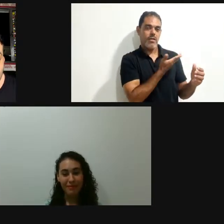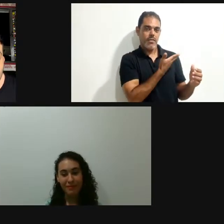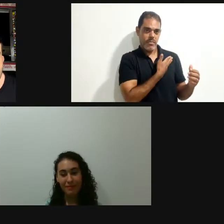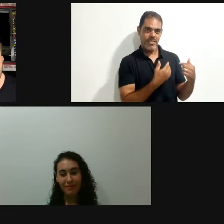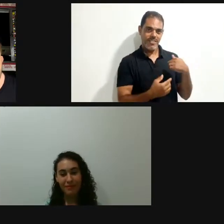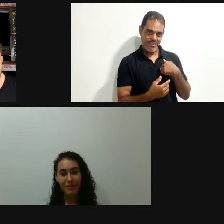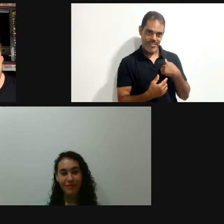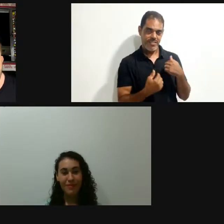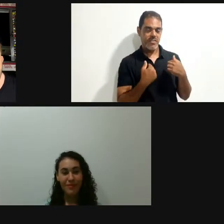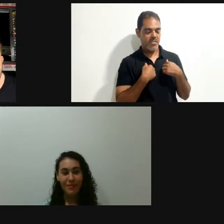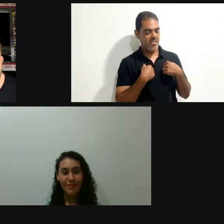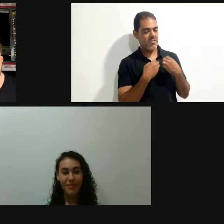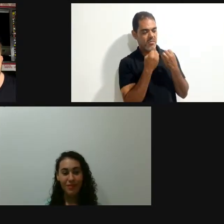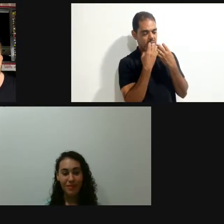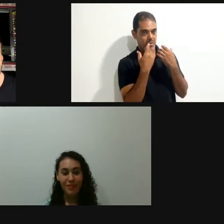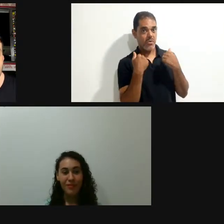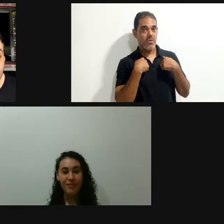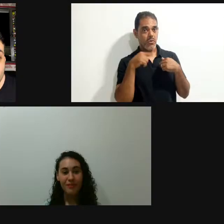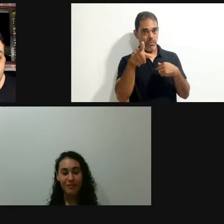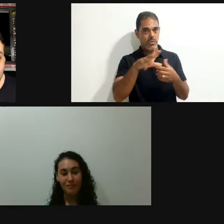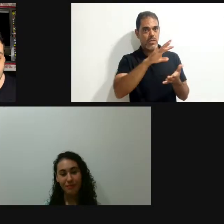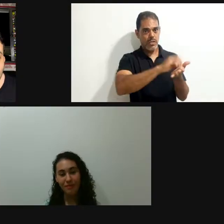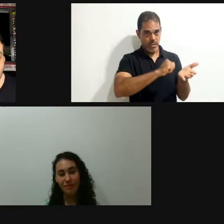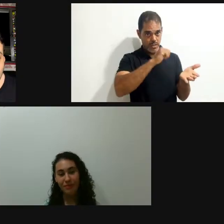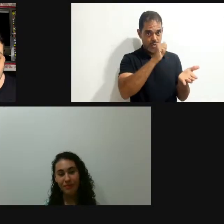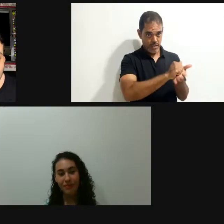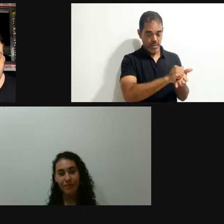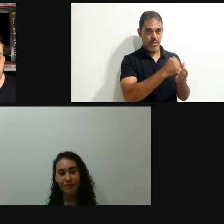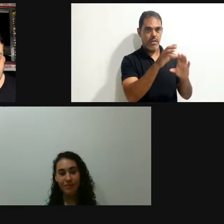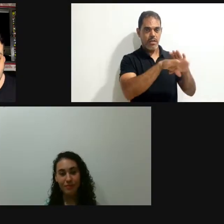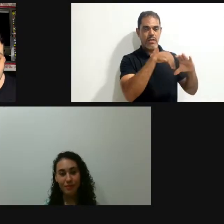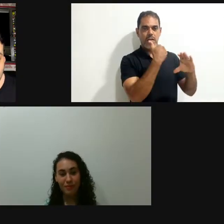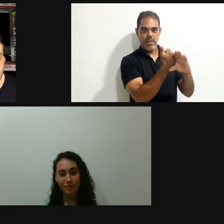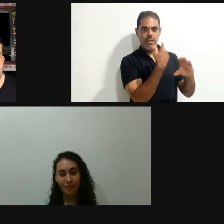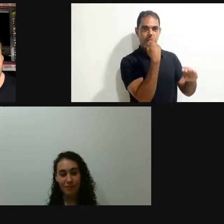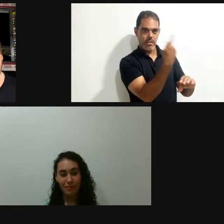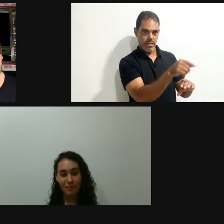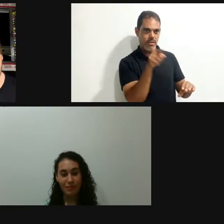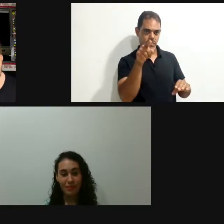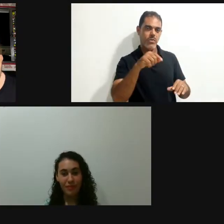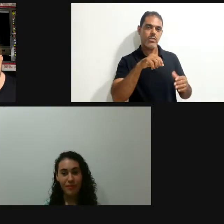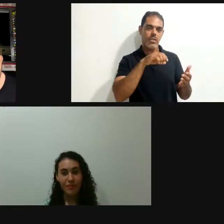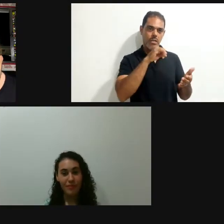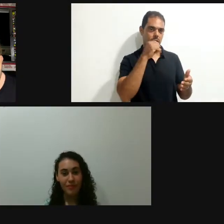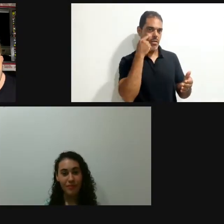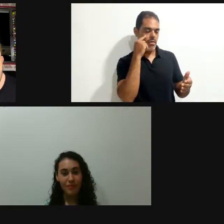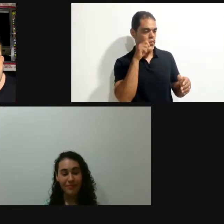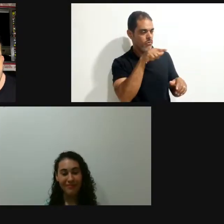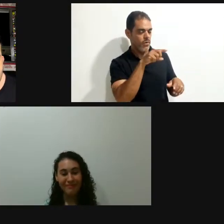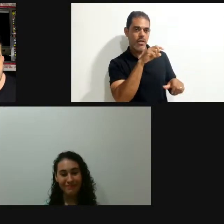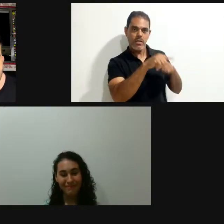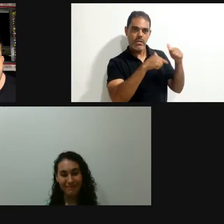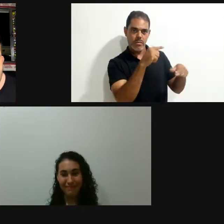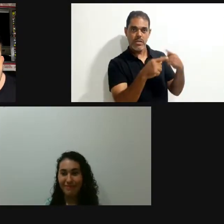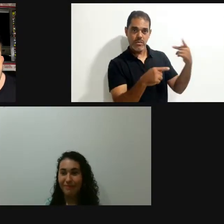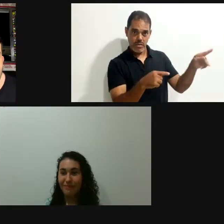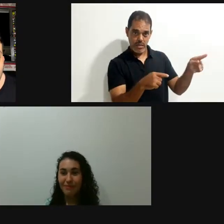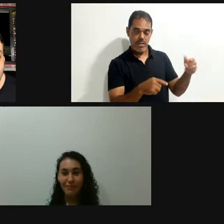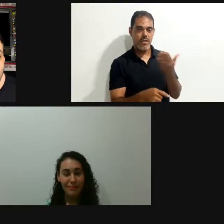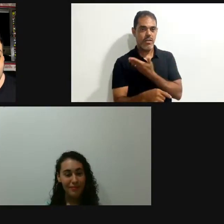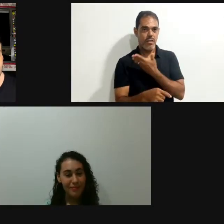por sinal, se inscrevam no canal dele, conheçam o trabalho dele. A minha amiga Bia vai estar se apresentando aqui